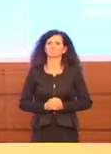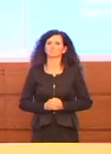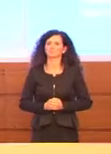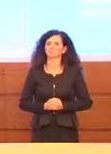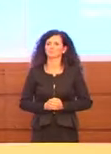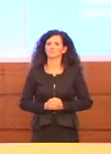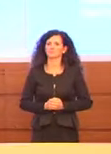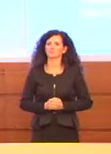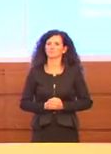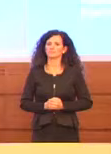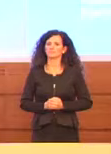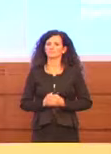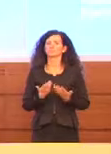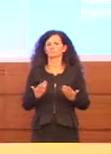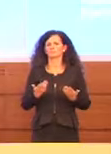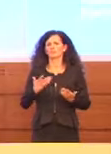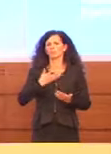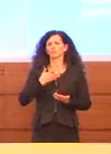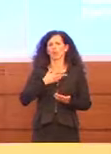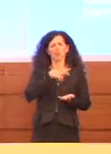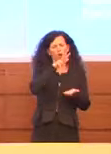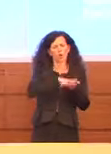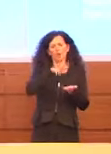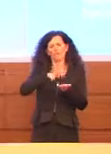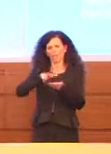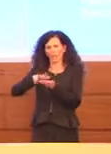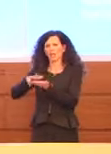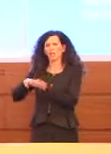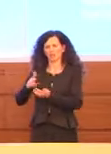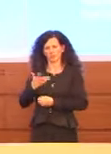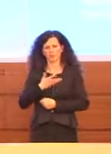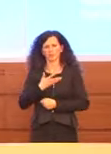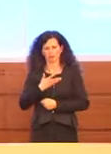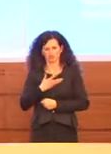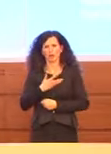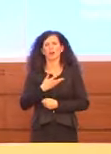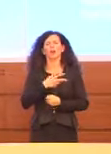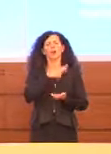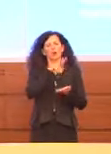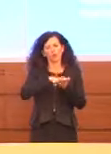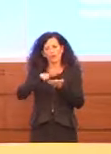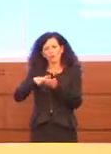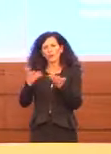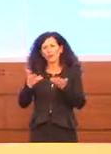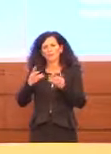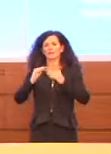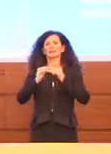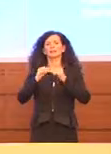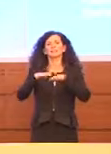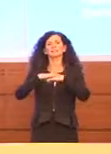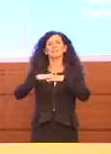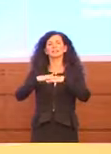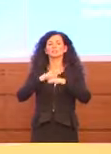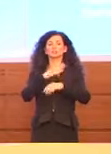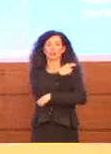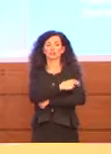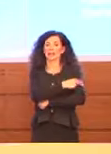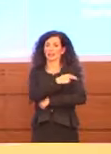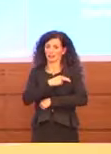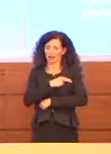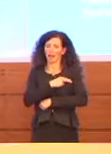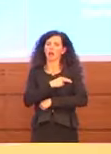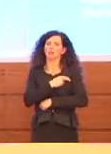tutta una serie confermi le conferme per quanto riguarda il nostro servizio sanitario voglio ancora ringraziare